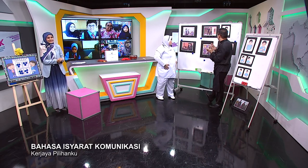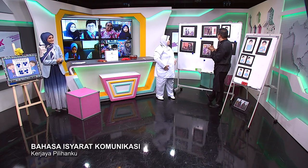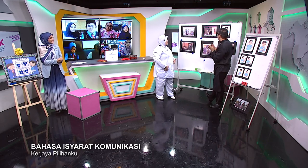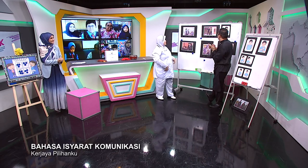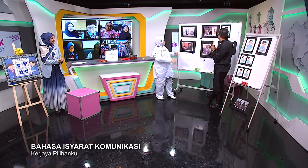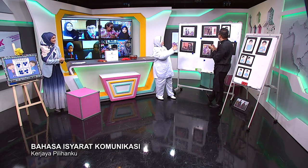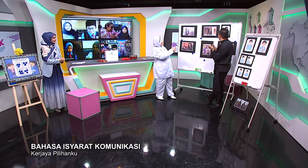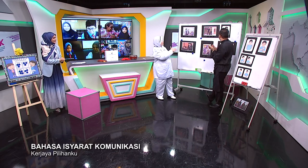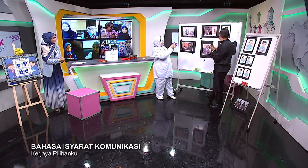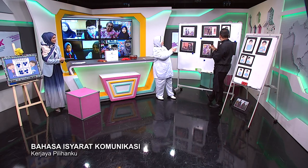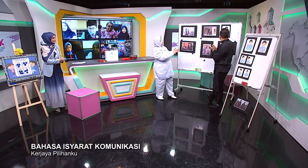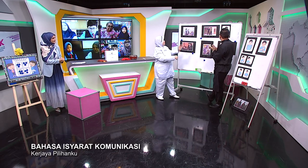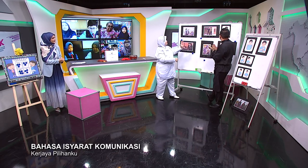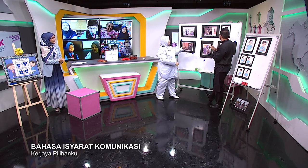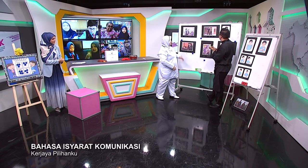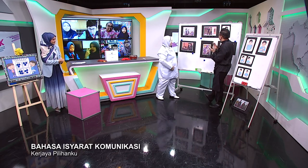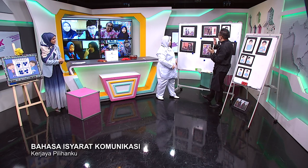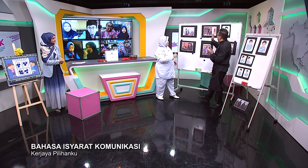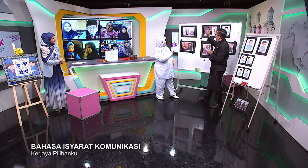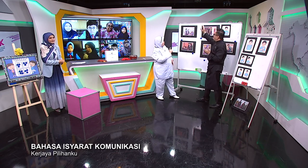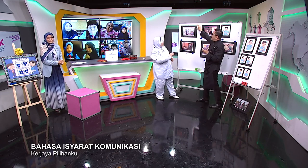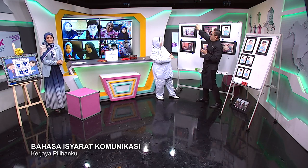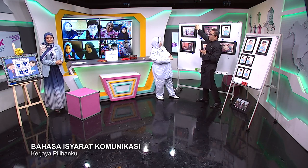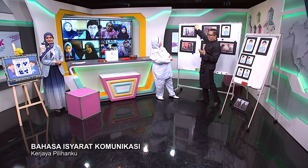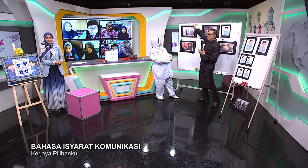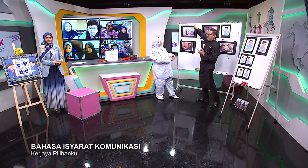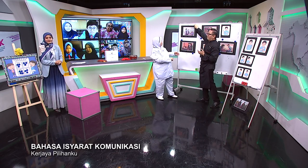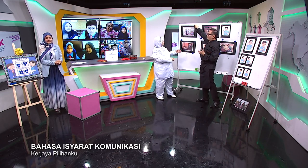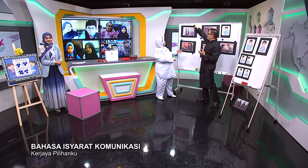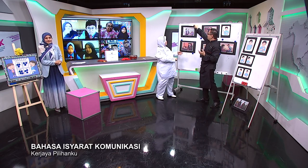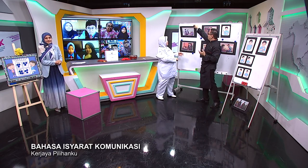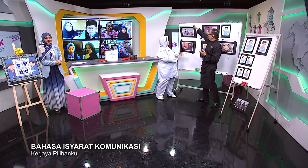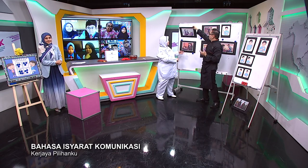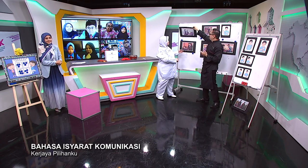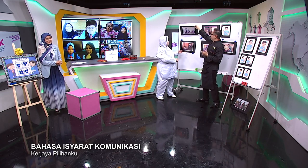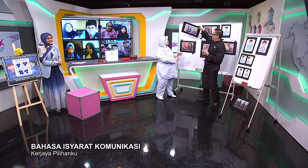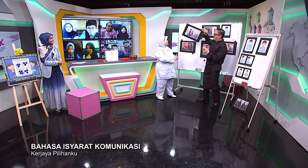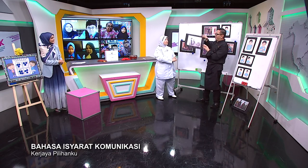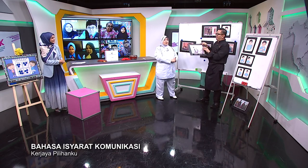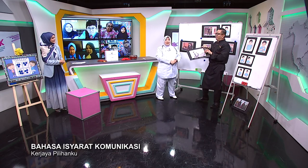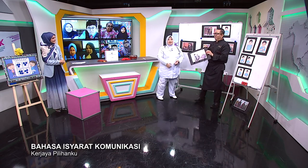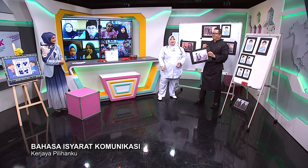Terima kasih. Okay. Satu lagi. Mana ni? Ini?